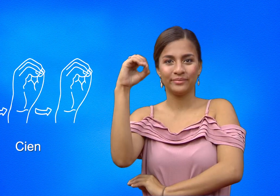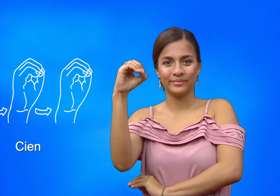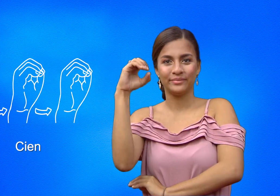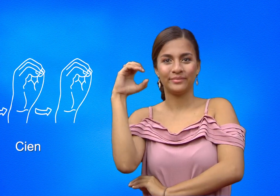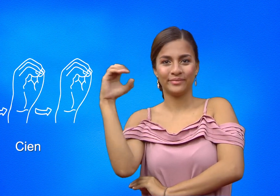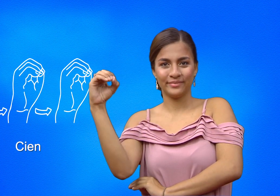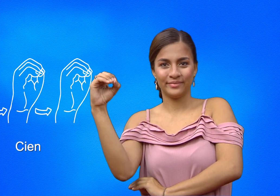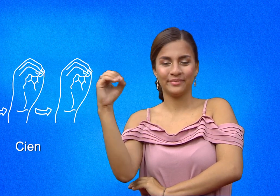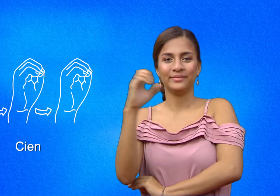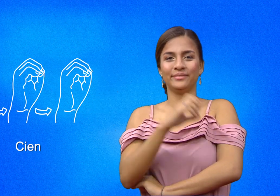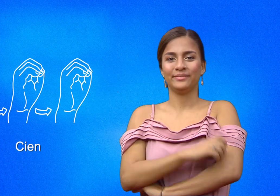100